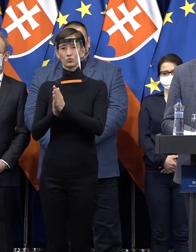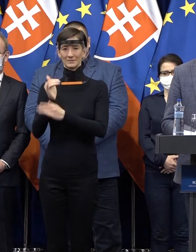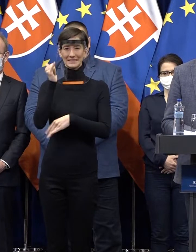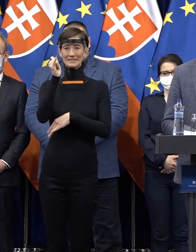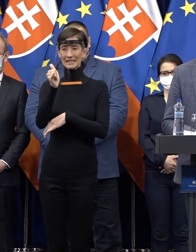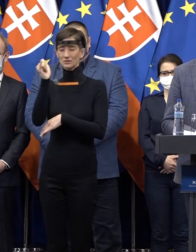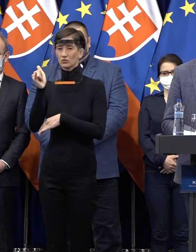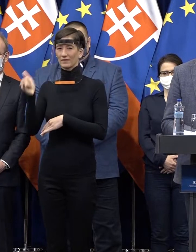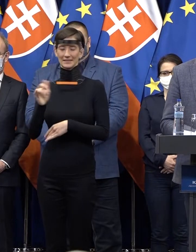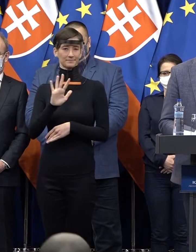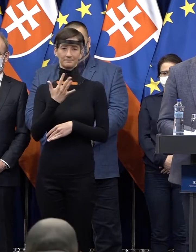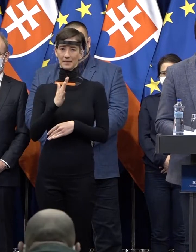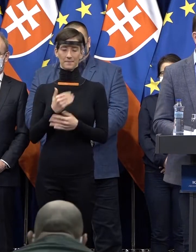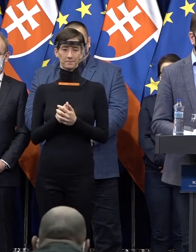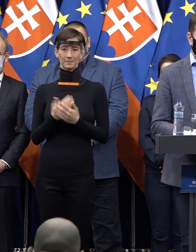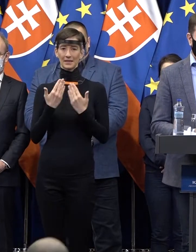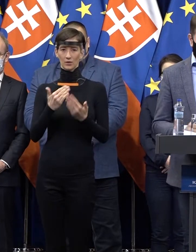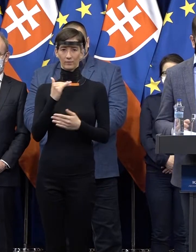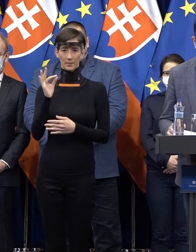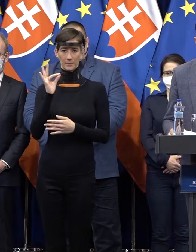rodinnými príslušníkmi. Ďakujem veľmi pekne.